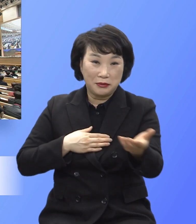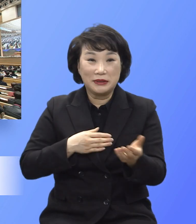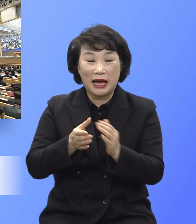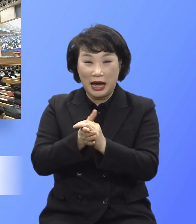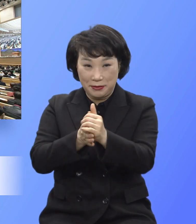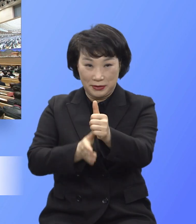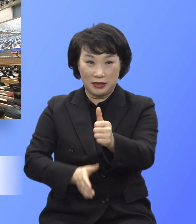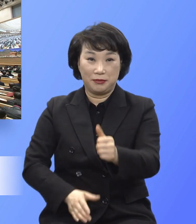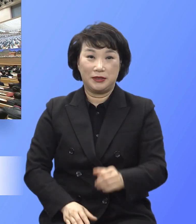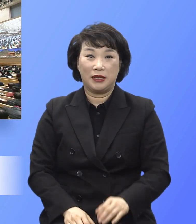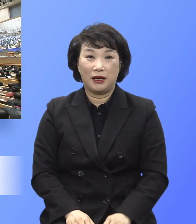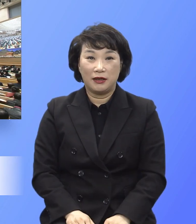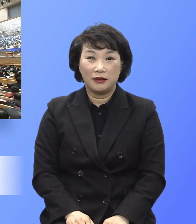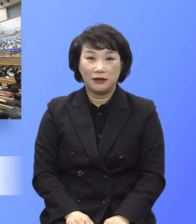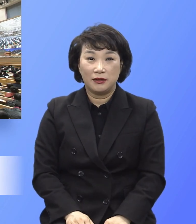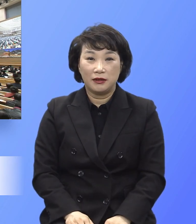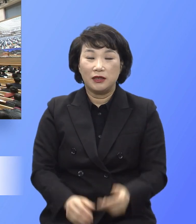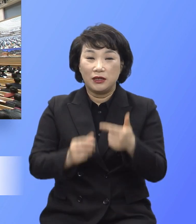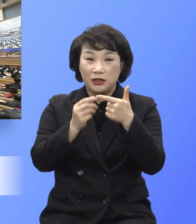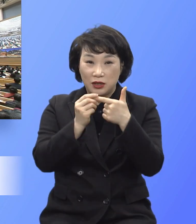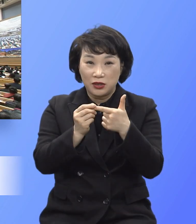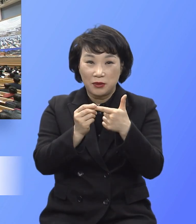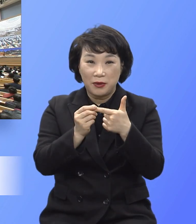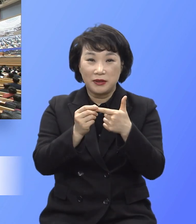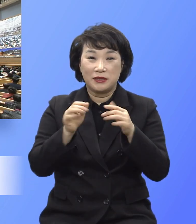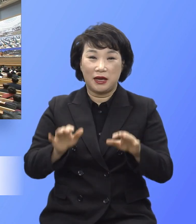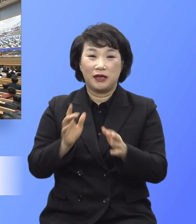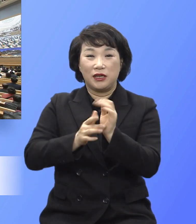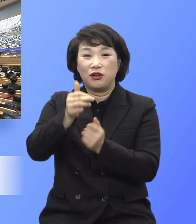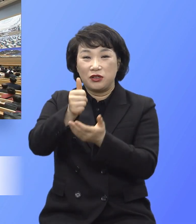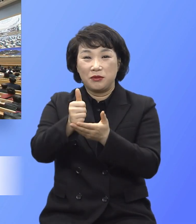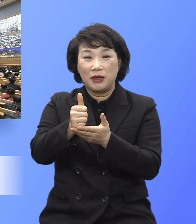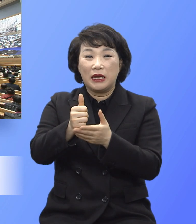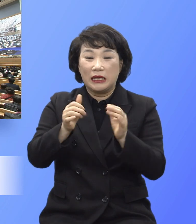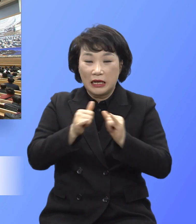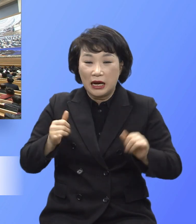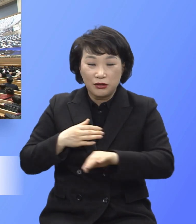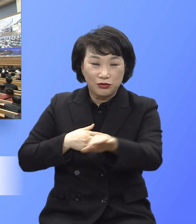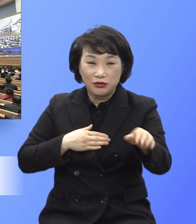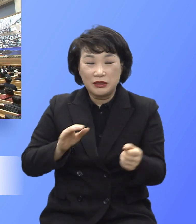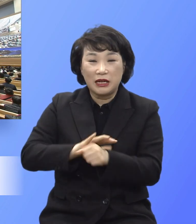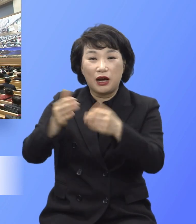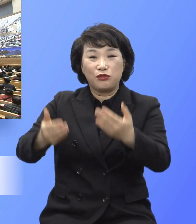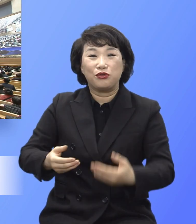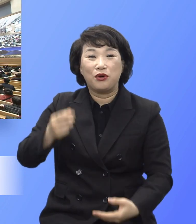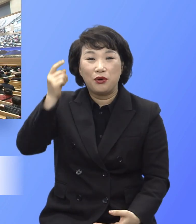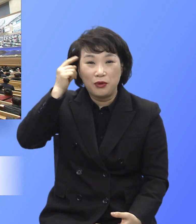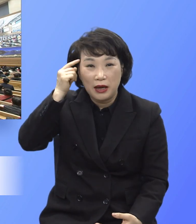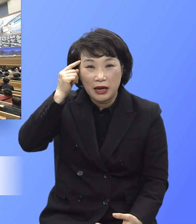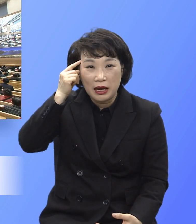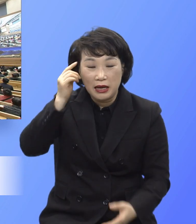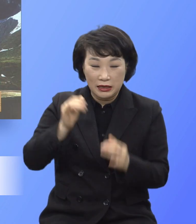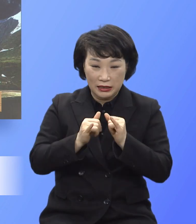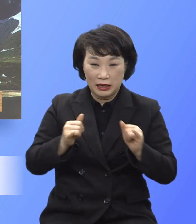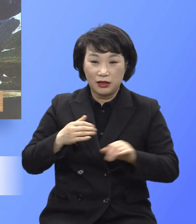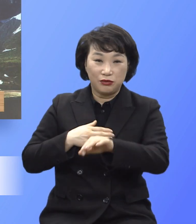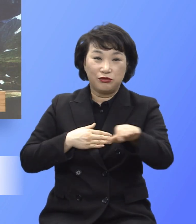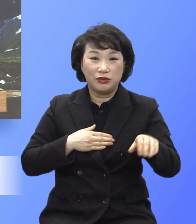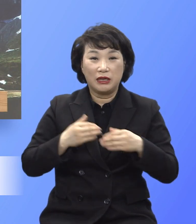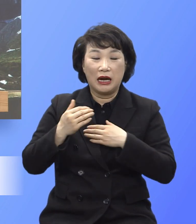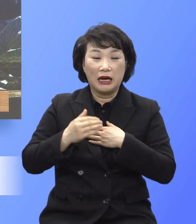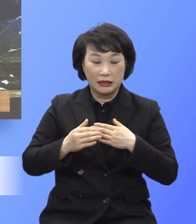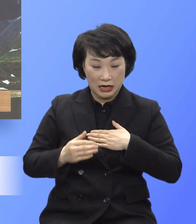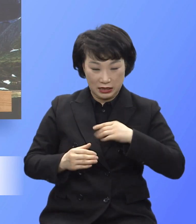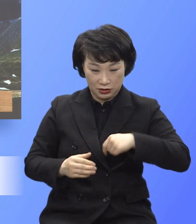합시다. 여섯 번째, 예수께서 인간을 사랑하신 것은 인간이